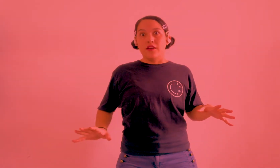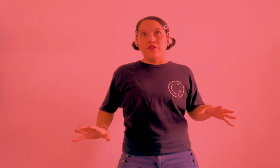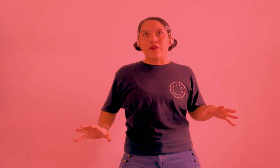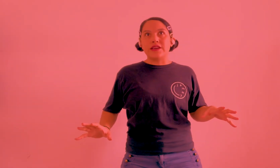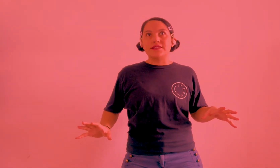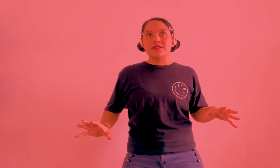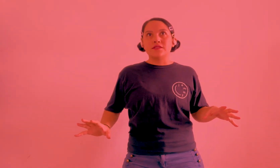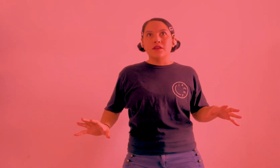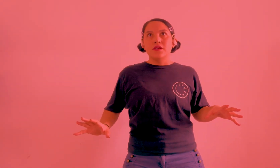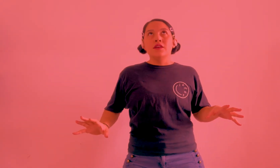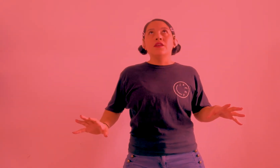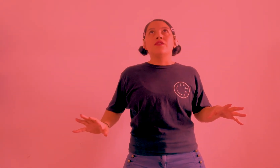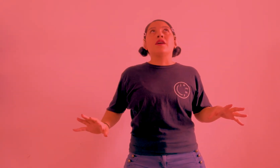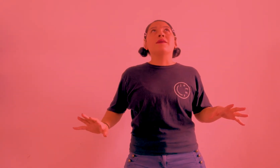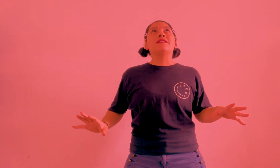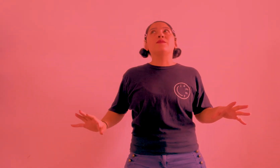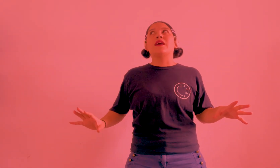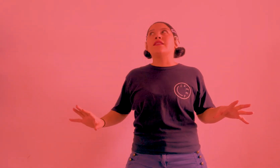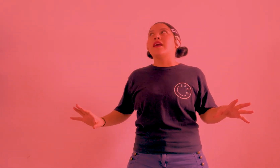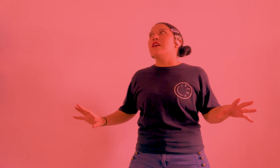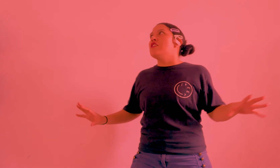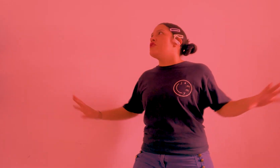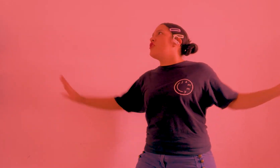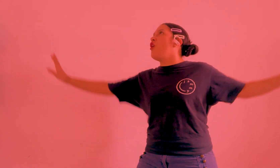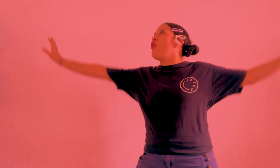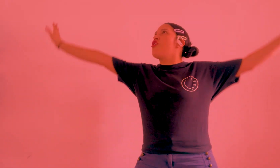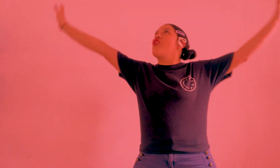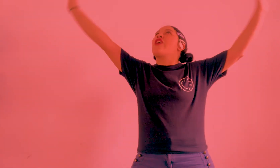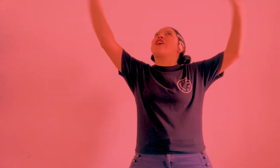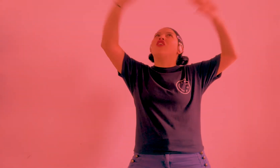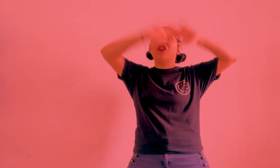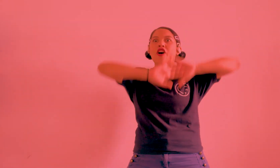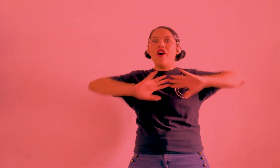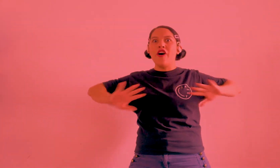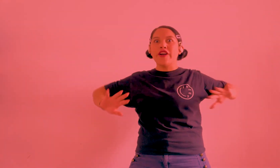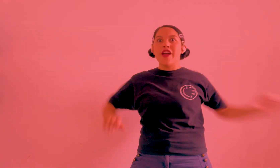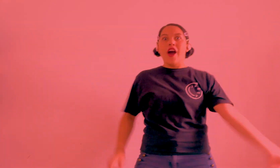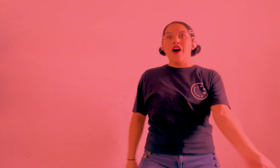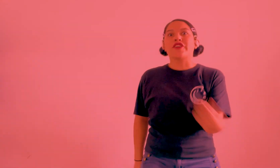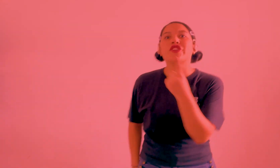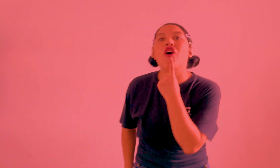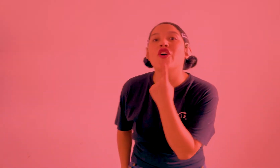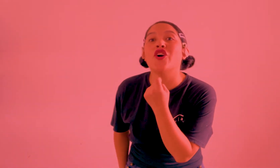1, 2, 3, 4, 5. ¡Freeze! Y otra vez viene todo de color rojo.